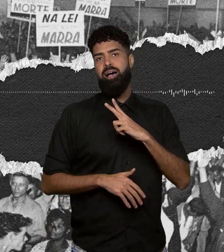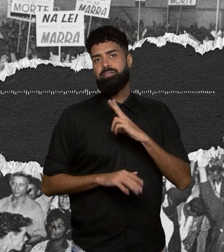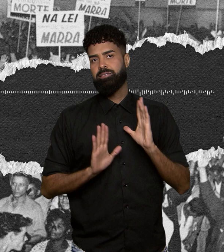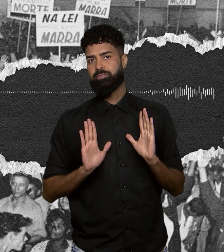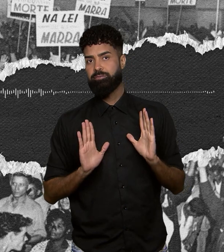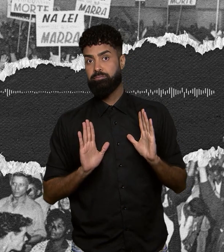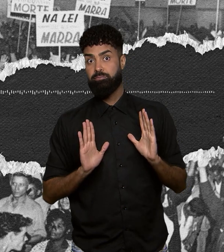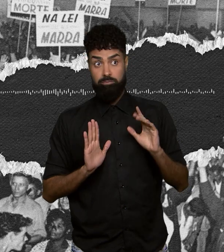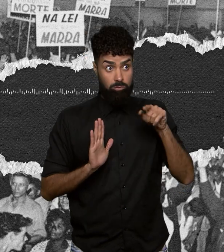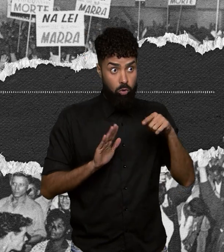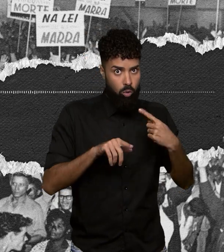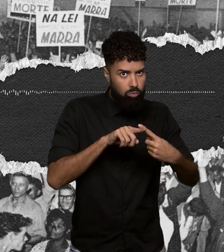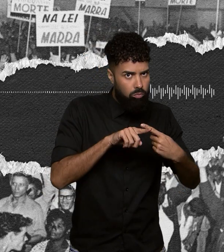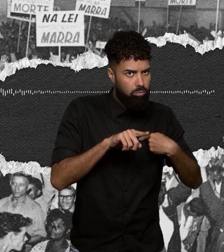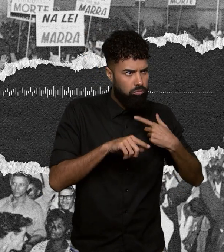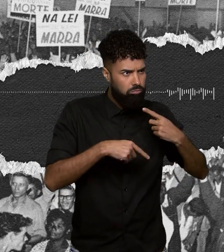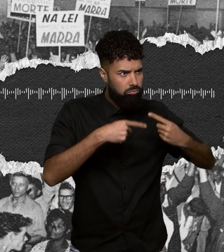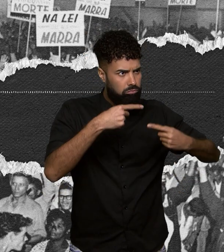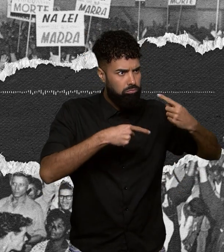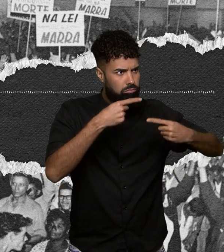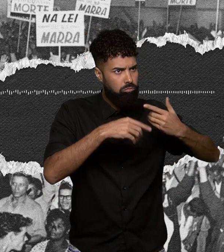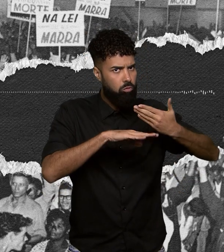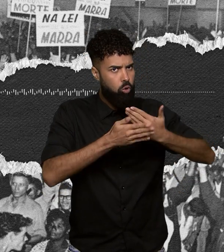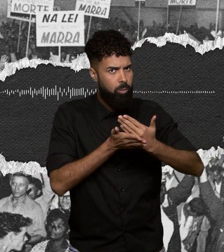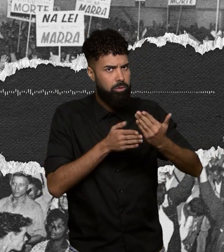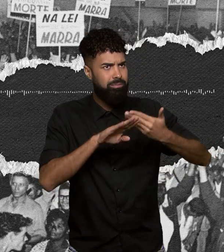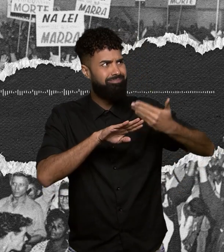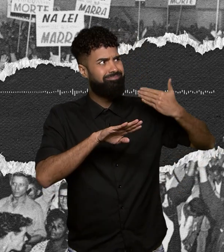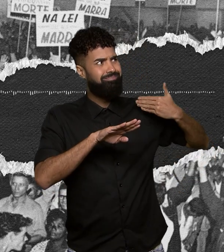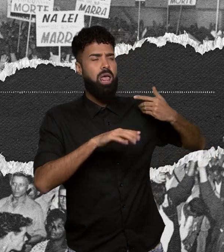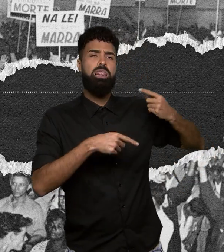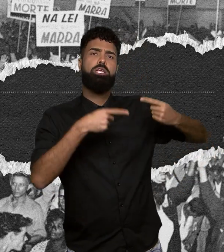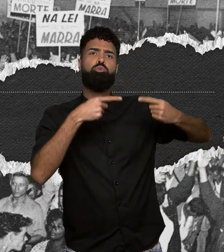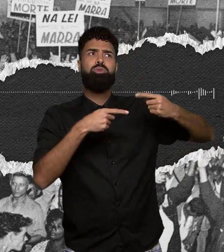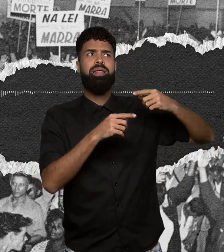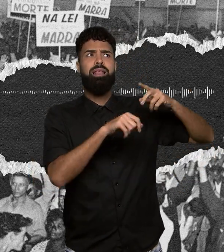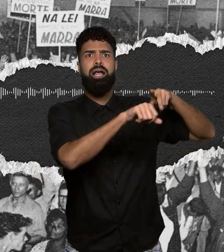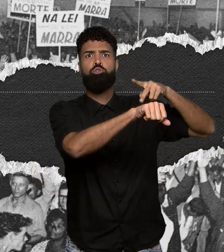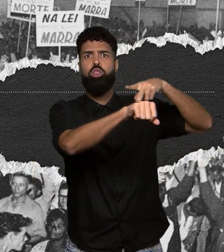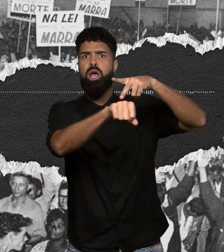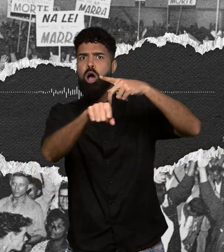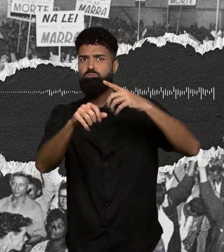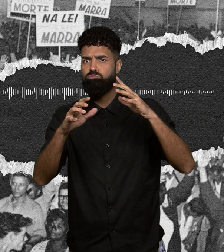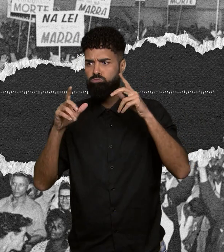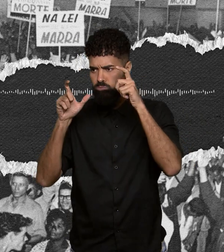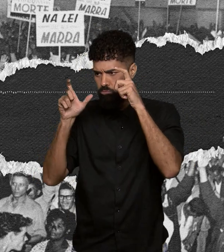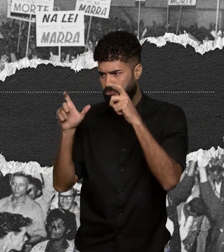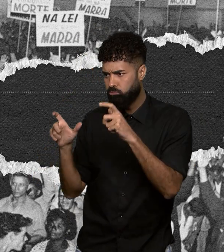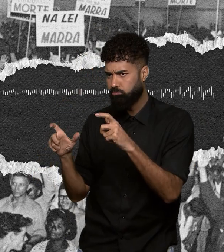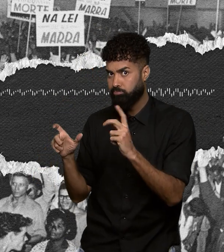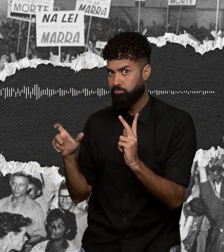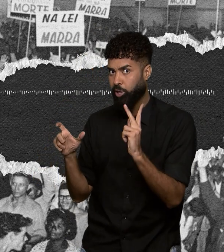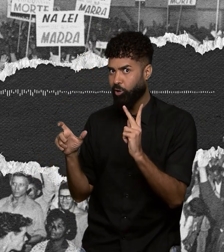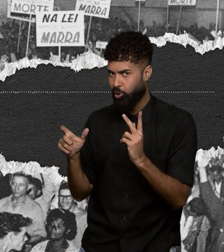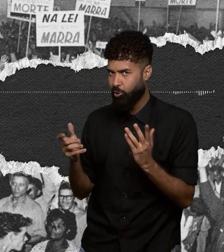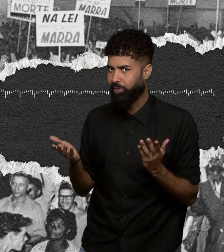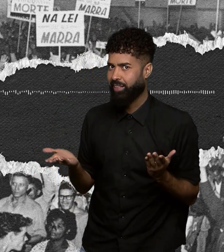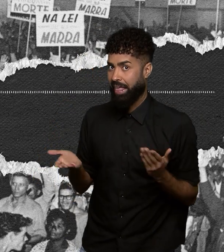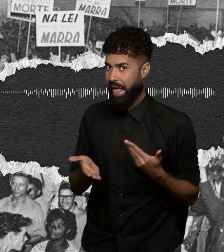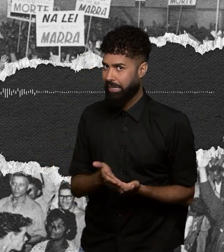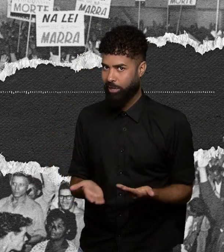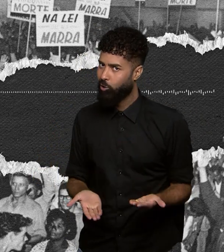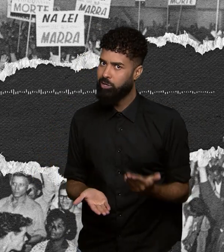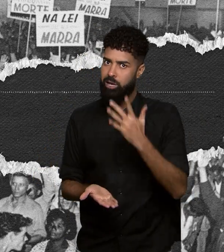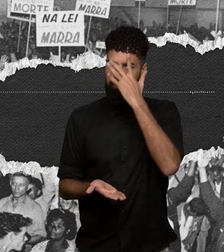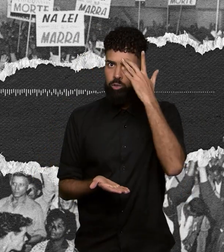batalha que começou décadas antes e que fazia parte de disputas internacionais Afinal é petróleo né ainda hoje a